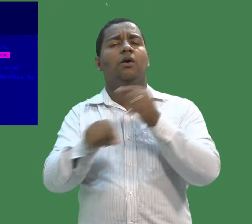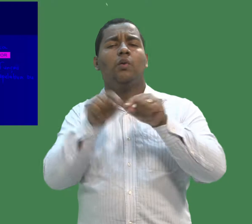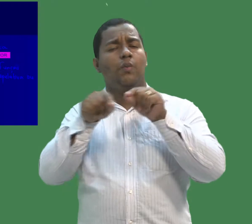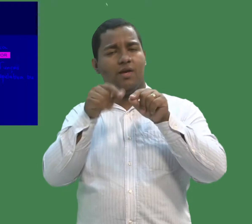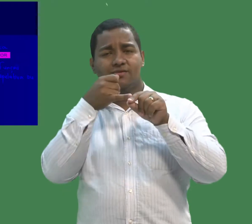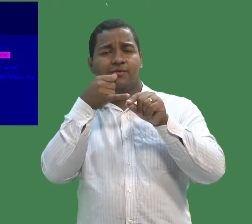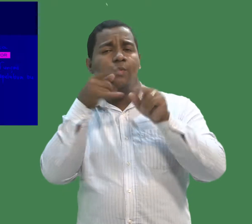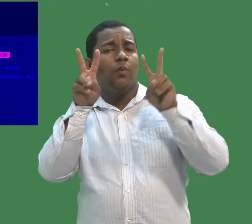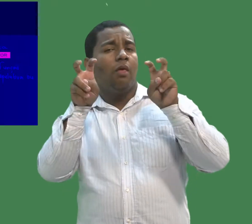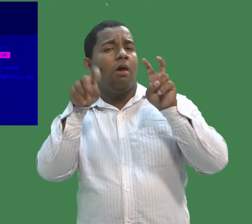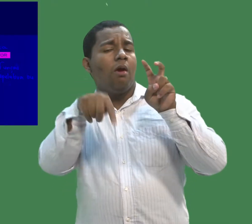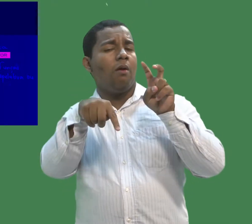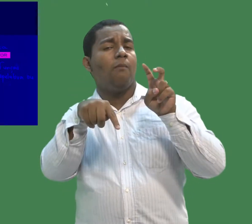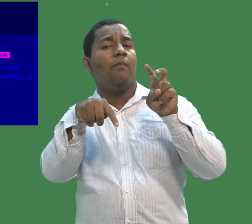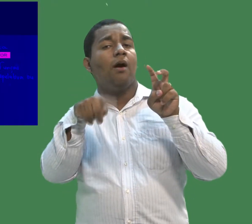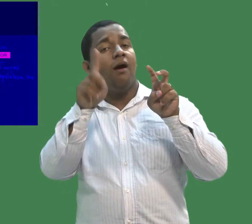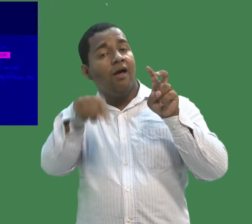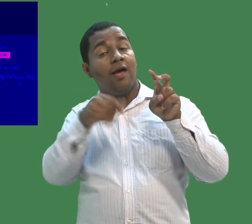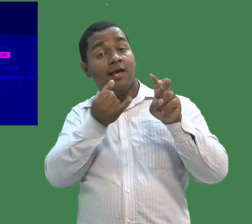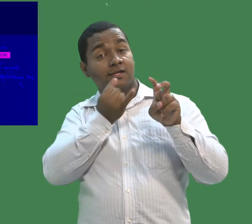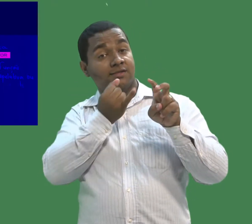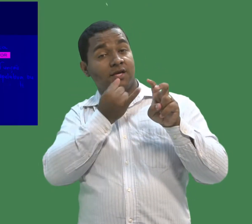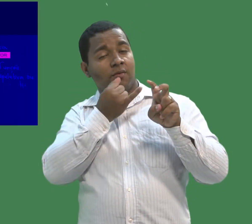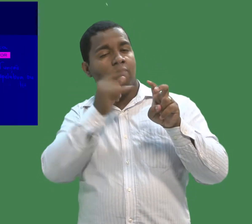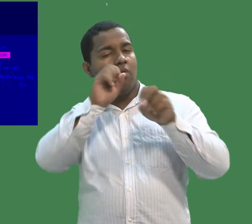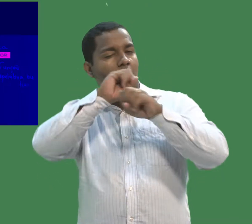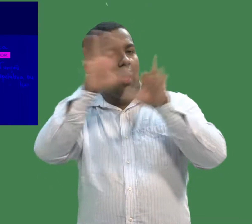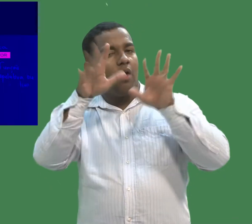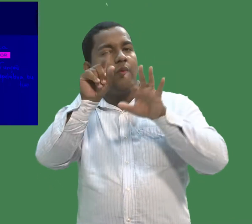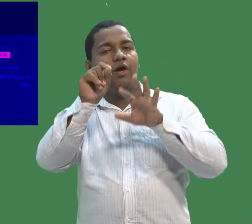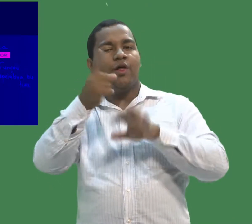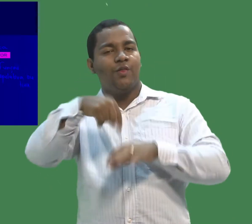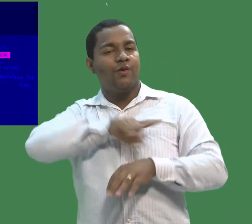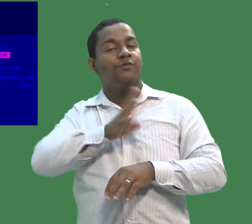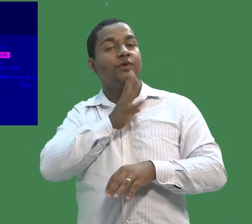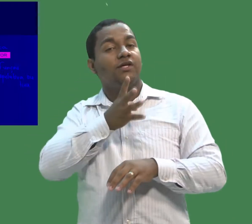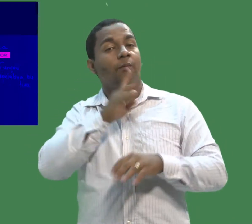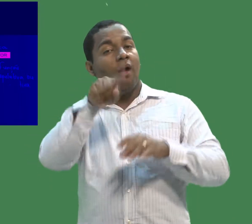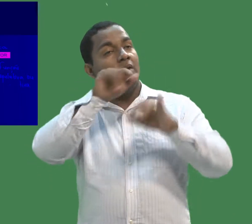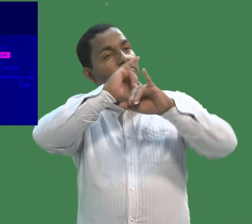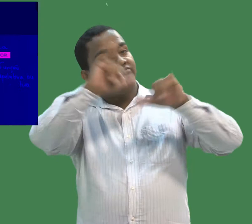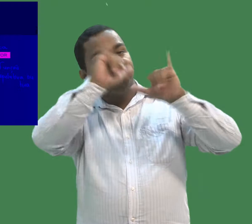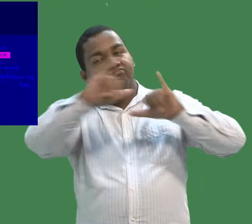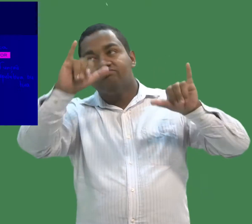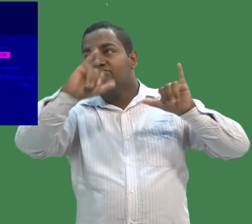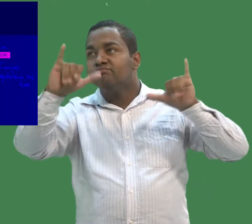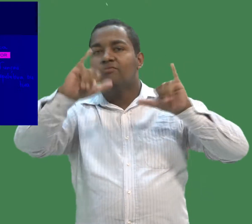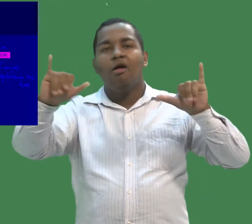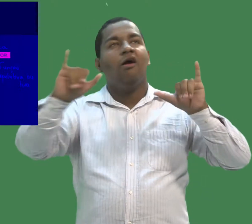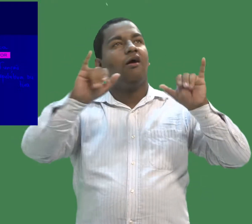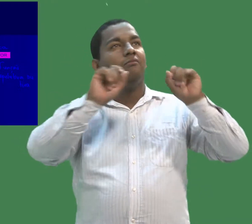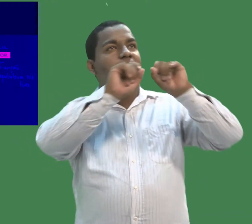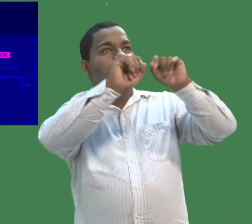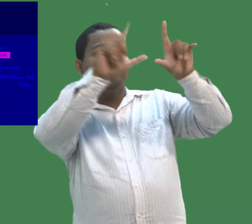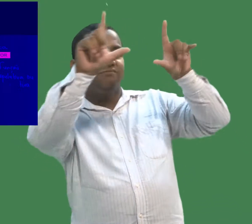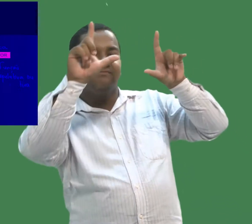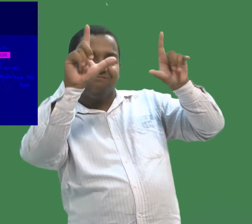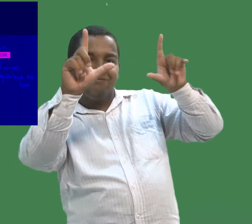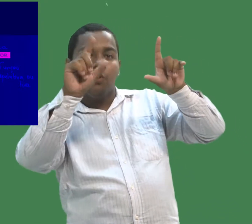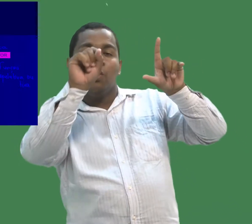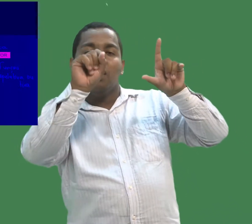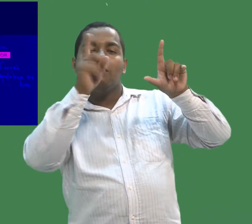ou conativa. Nesse caso, teremos o exemplo mais clássico, né, e mais conhecido de